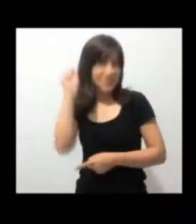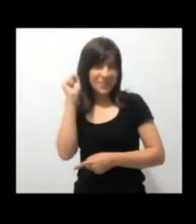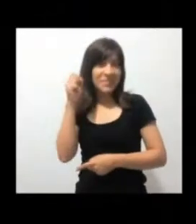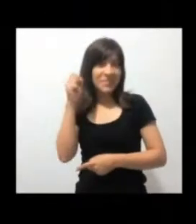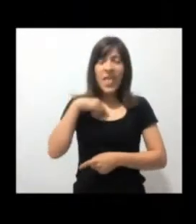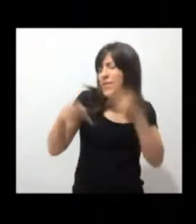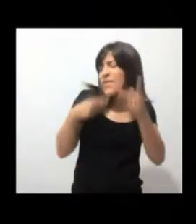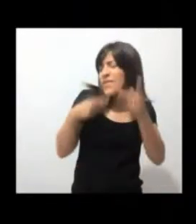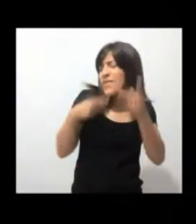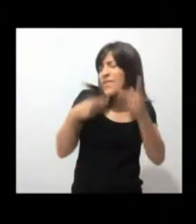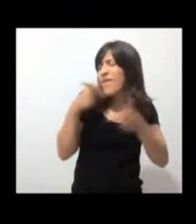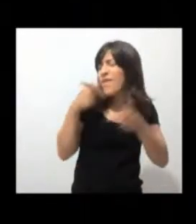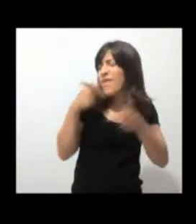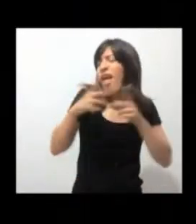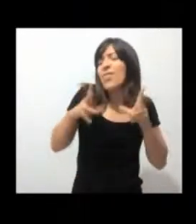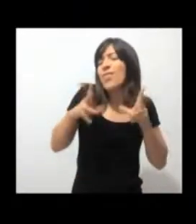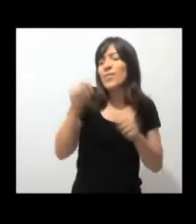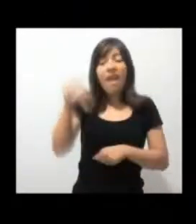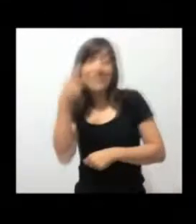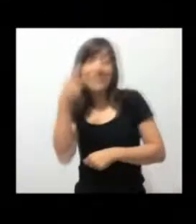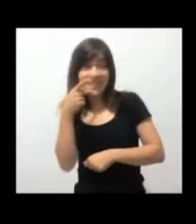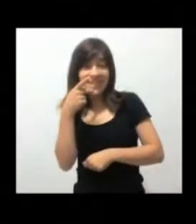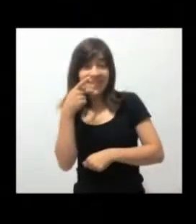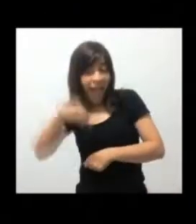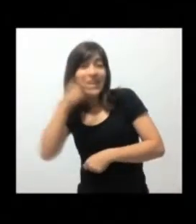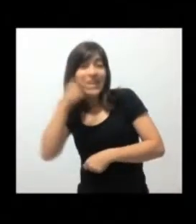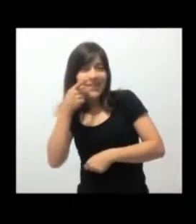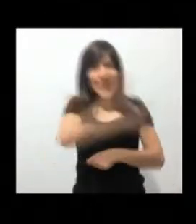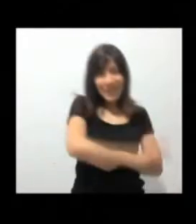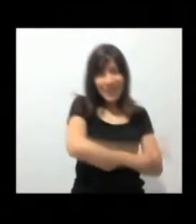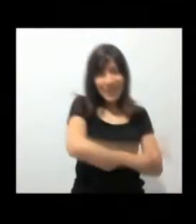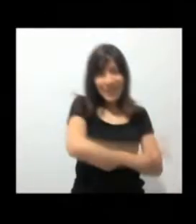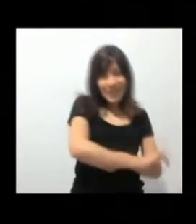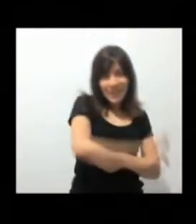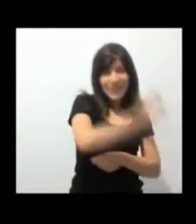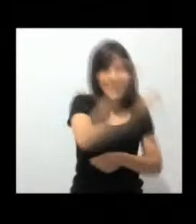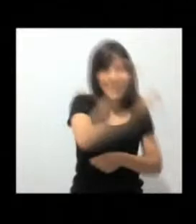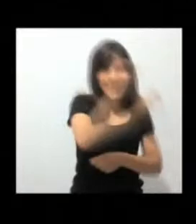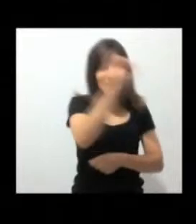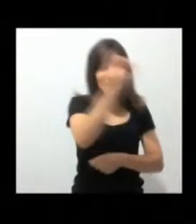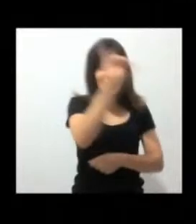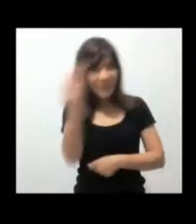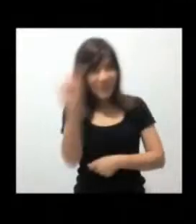para vocês tudo o que ela me disser. E ela me disse agora, oi, pessoal.